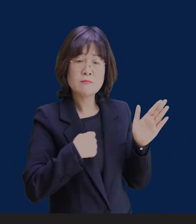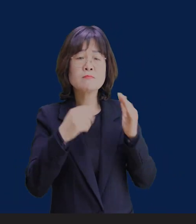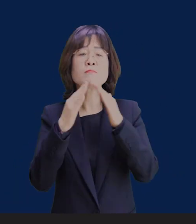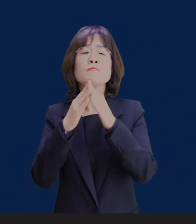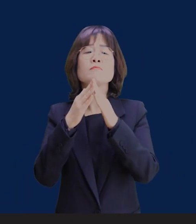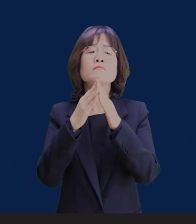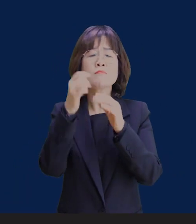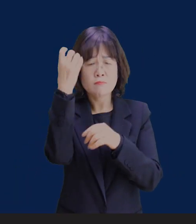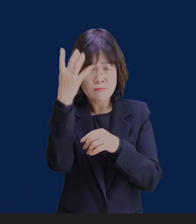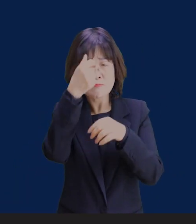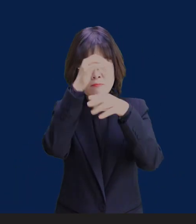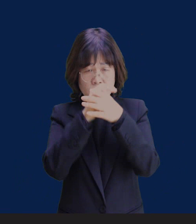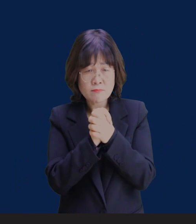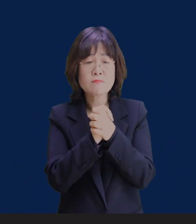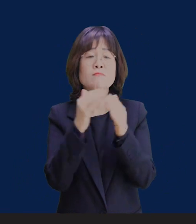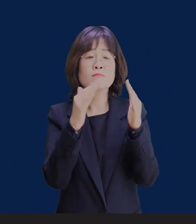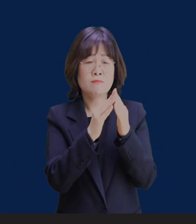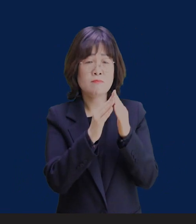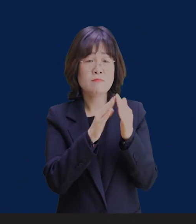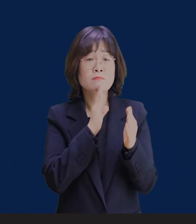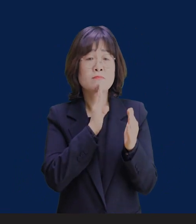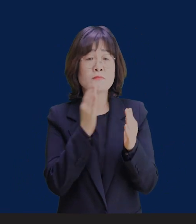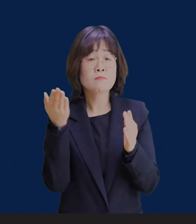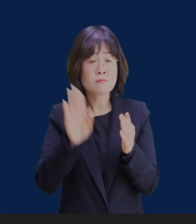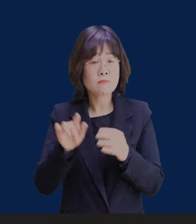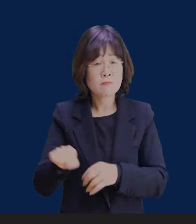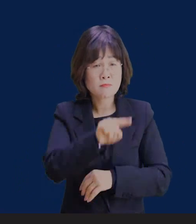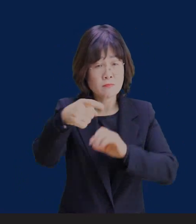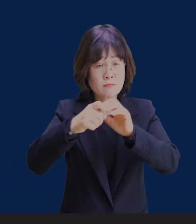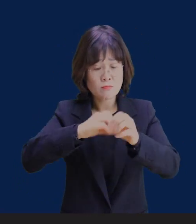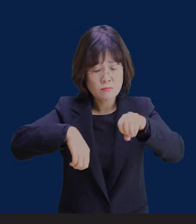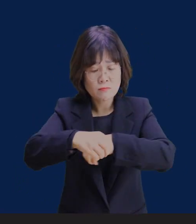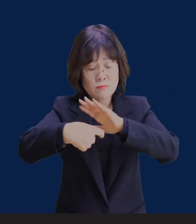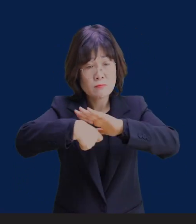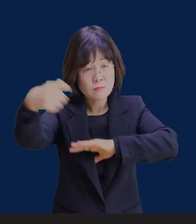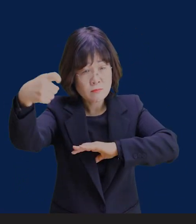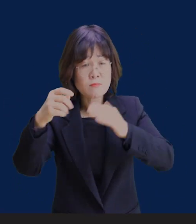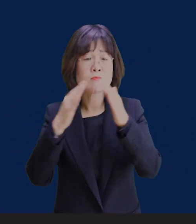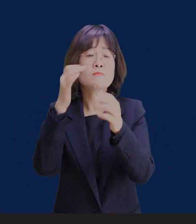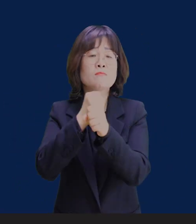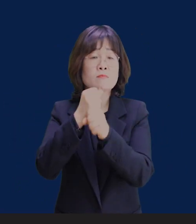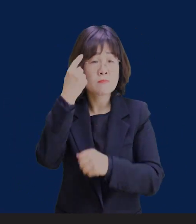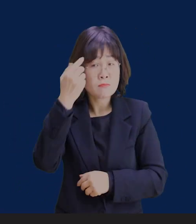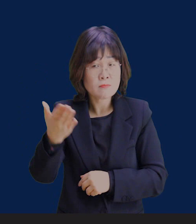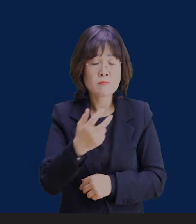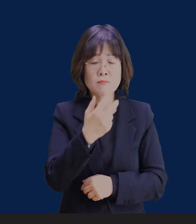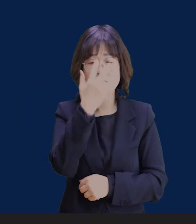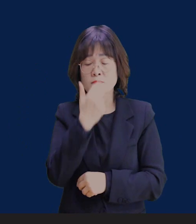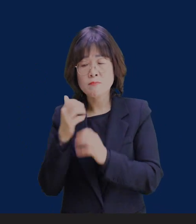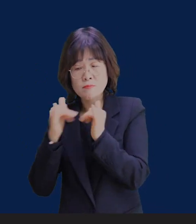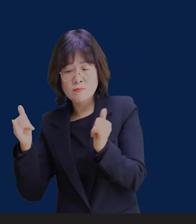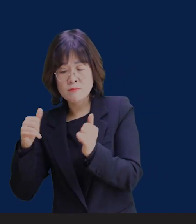기록된 바 내 집은 기도하는 집이라 일컬음 받으리라 하였거늘 너희는 강도의 소굴을 만드는도다